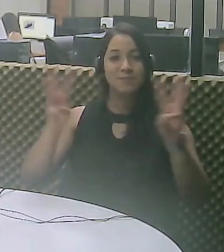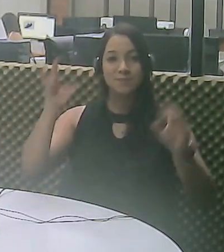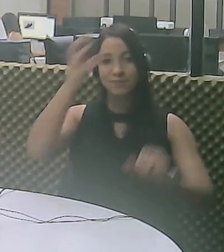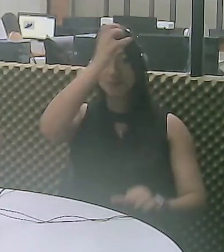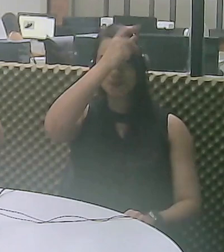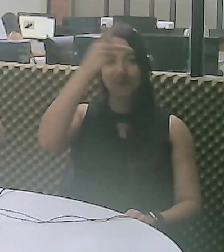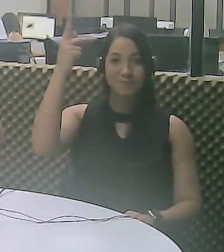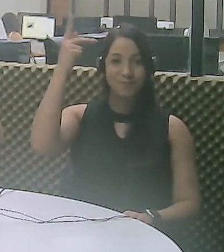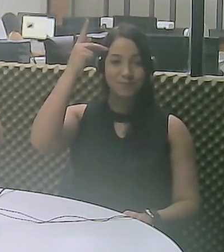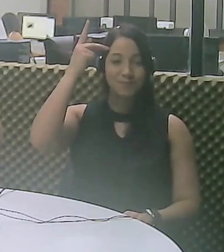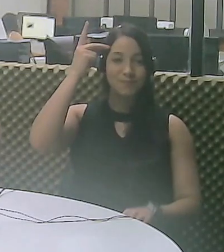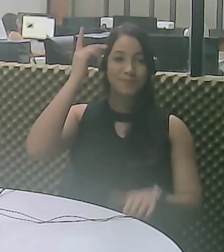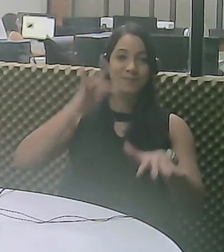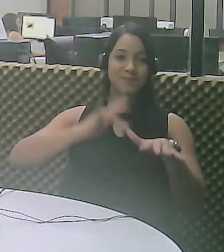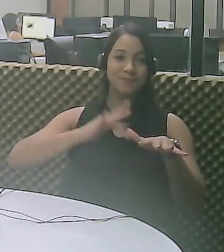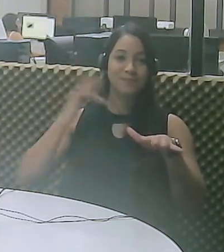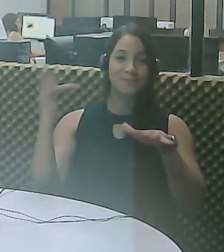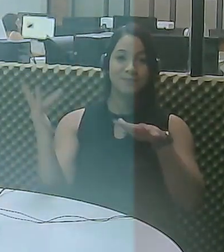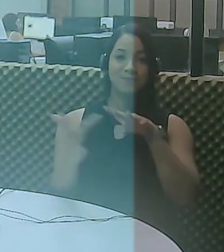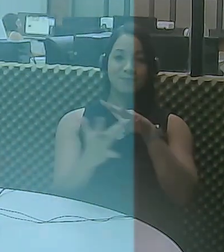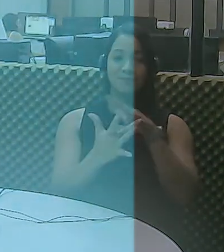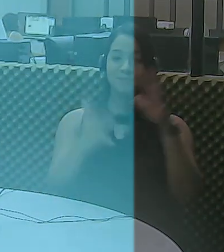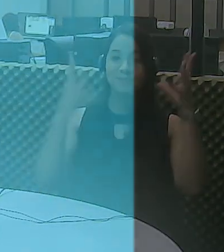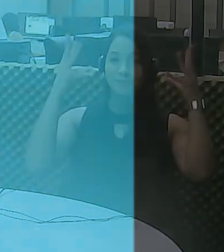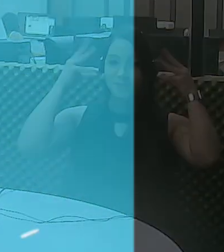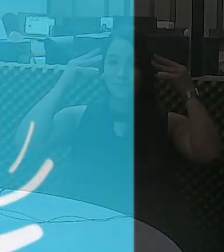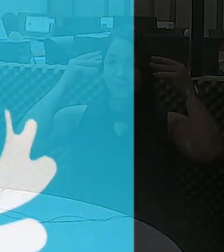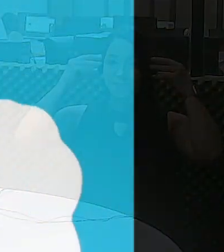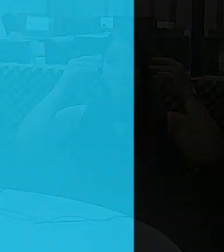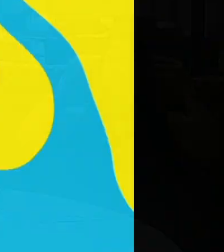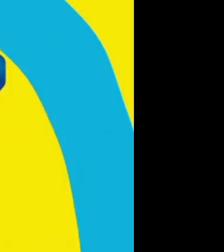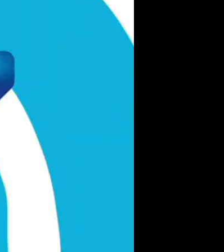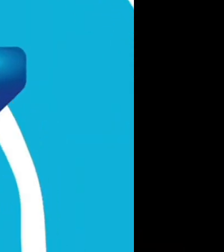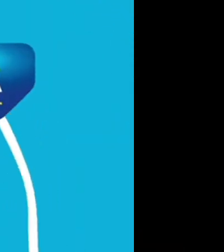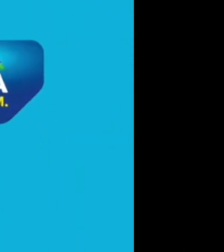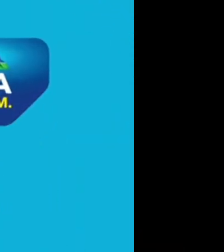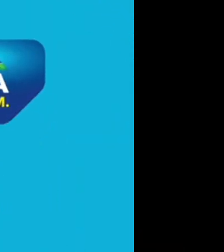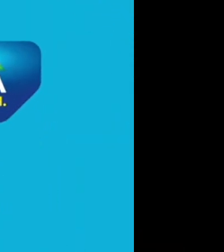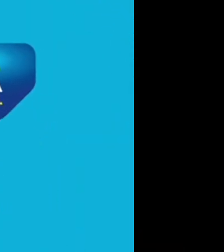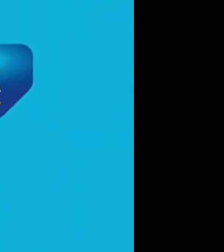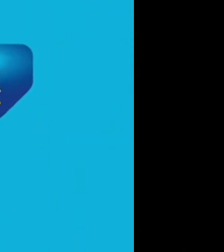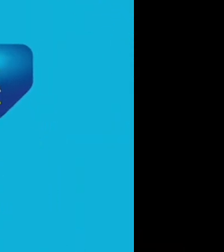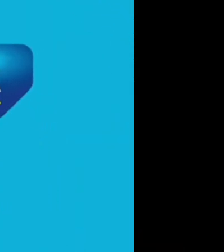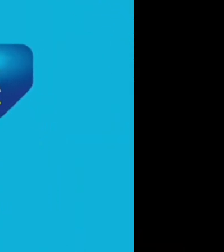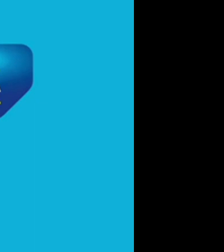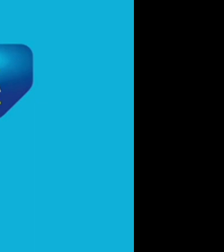Continue conosco no portal da Prefeitura e nas redes sociais.